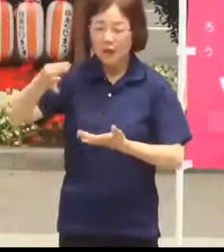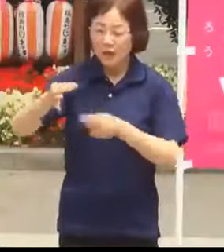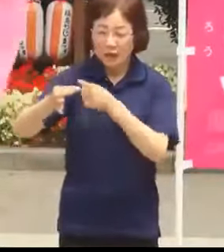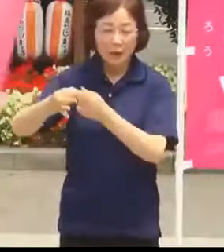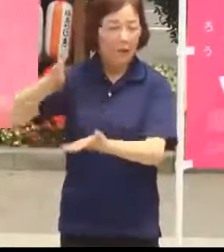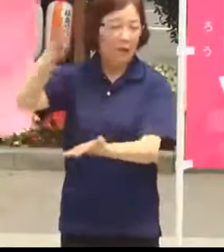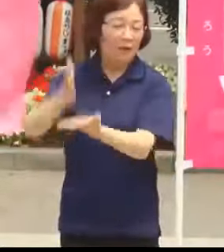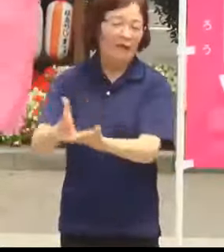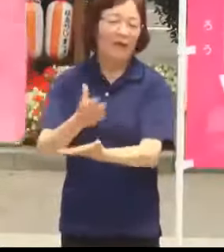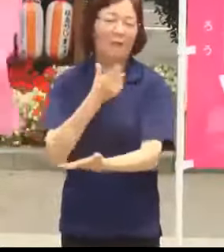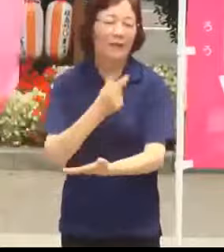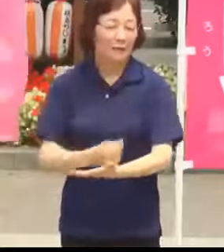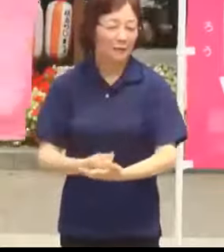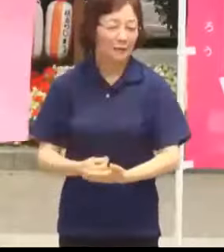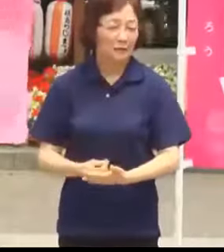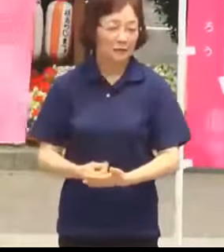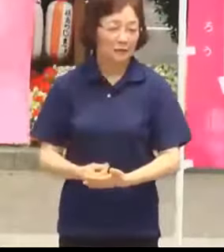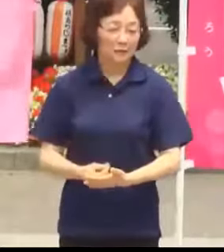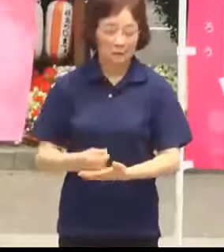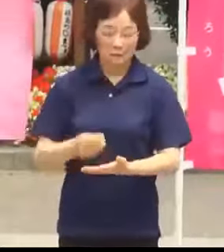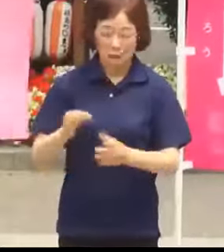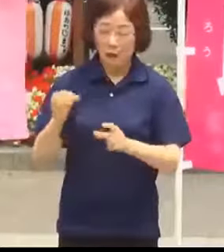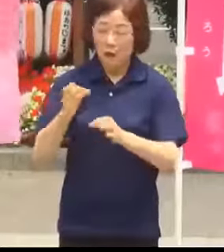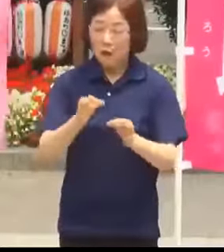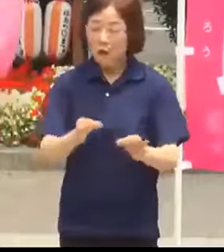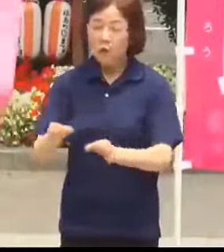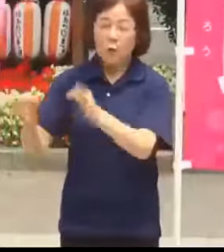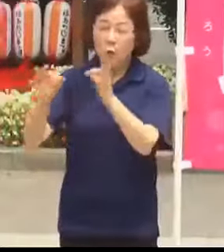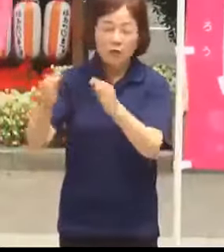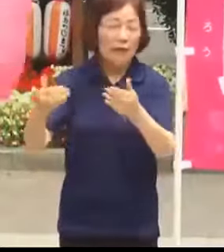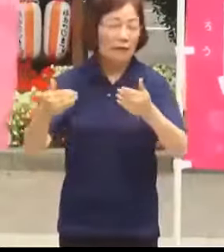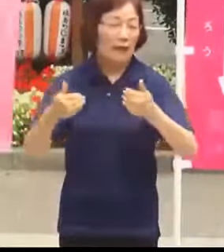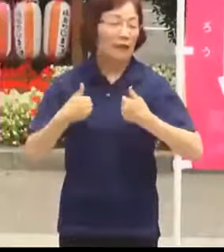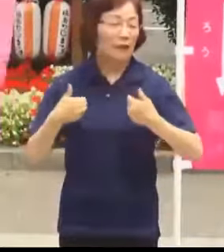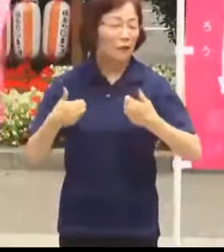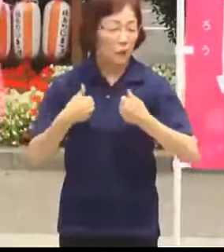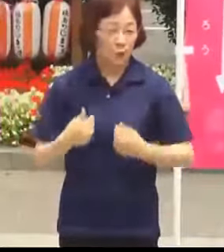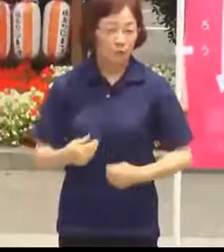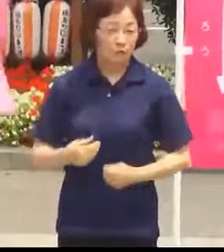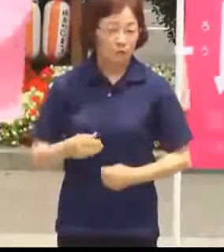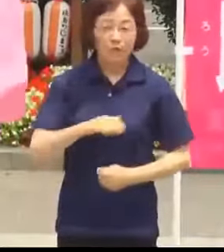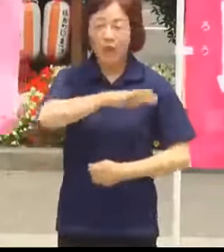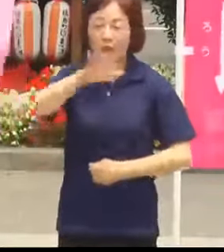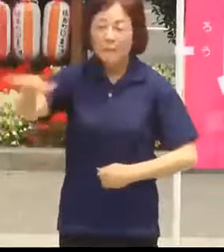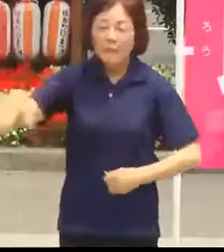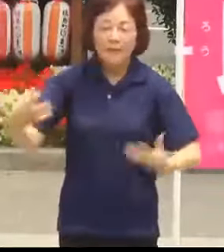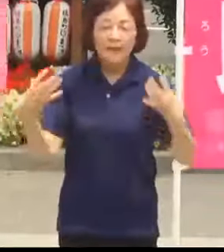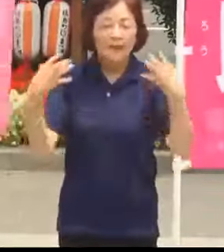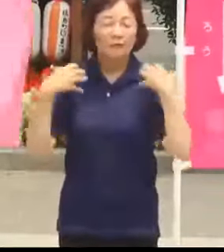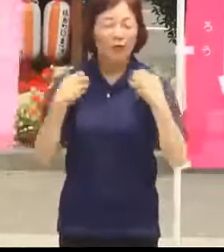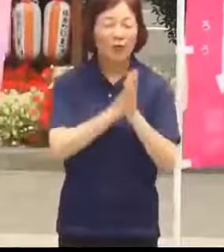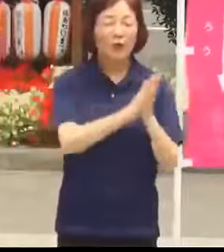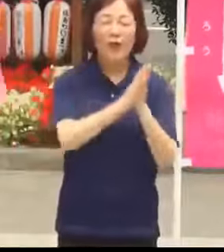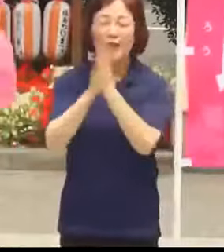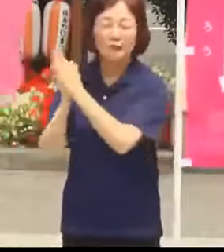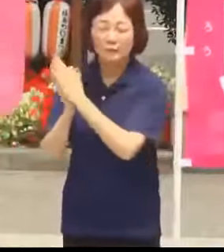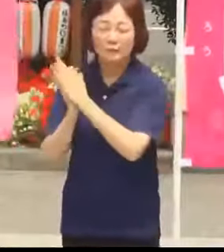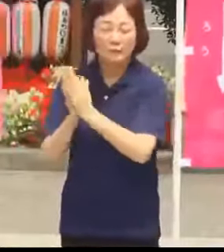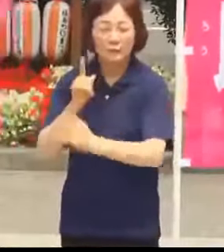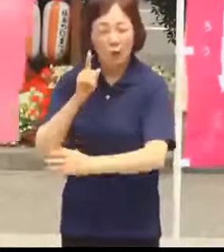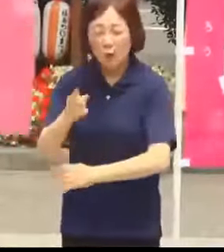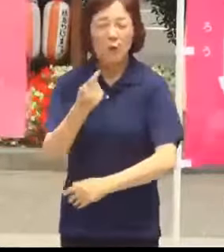たい税増税が必要だだから皆さんで負担してくださいそんな話にはなら